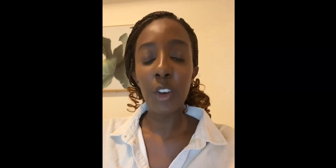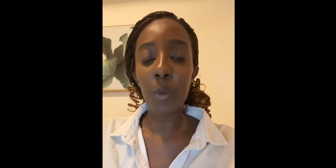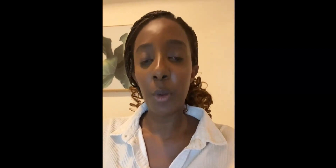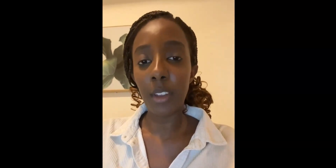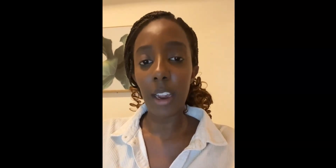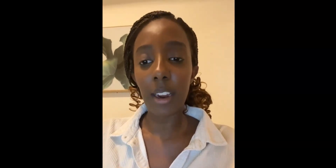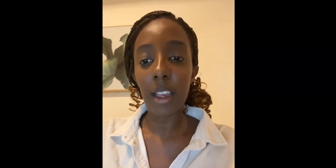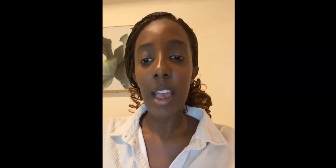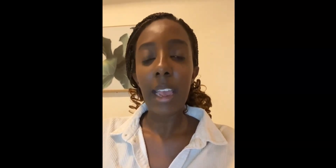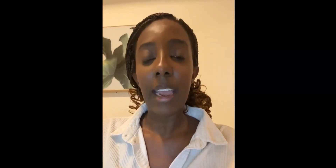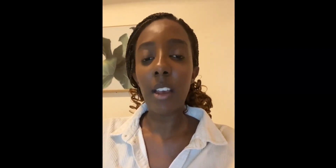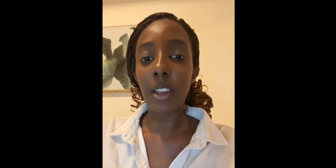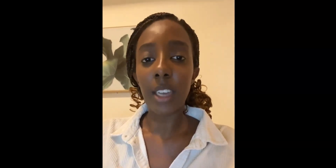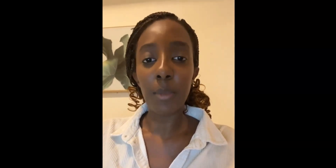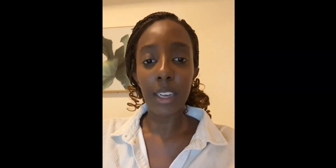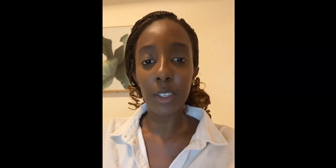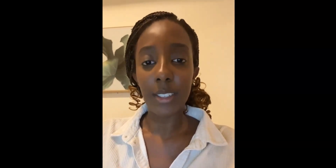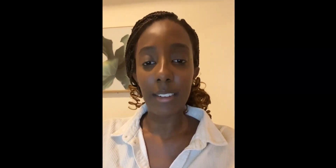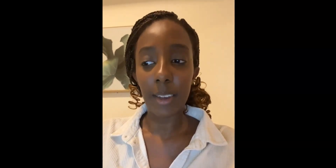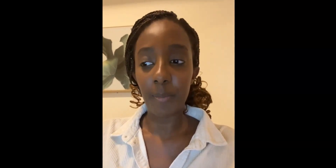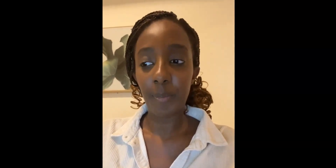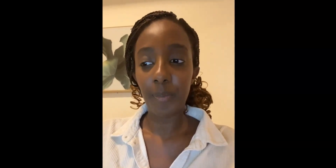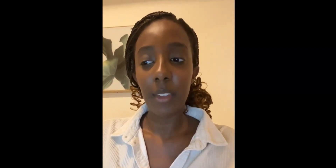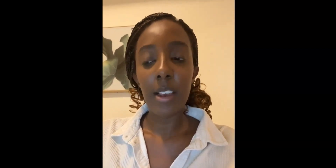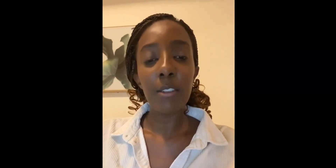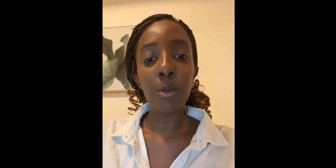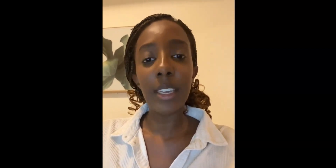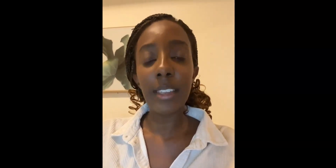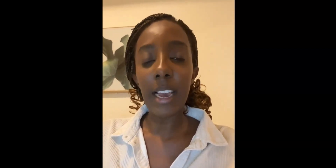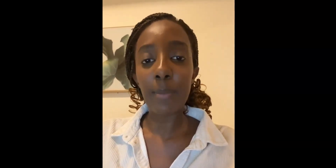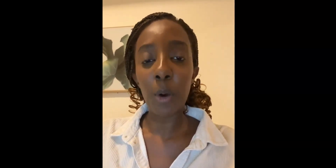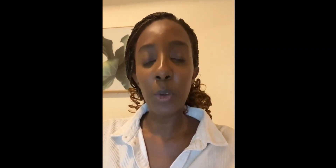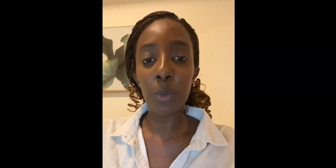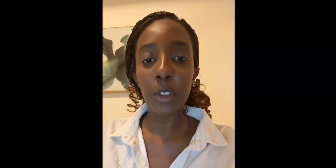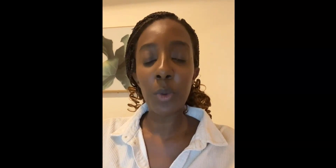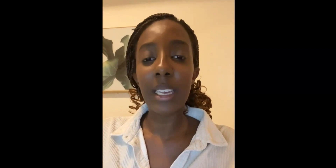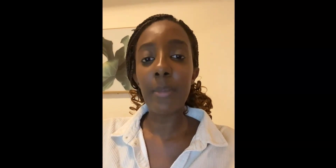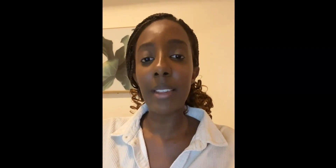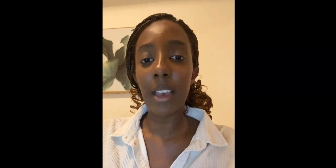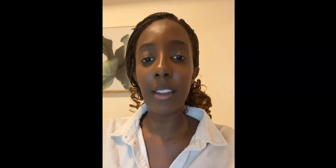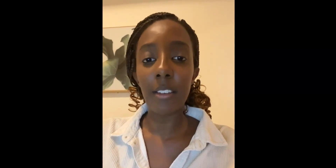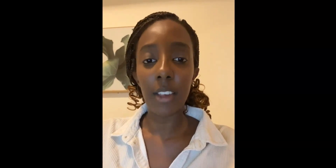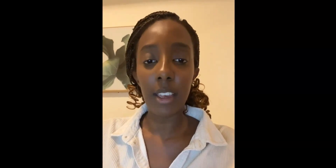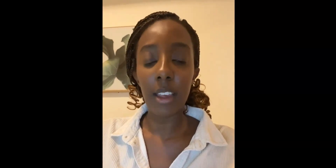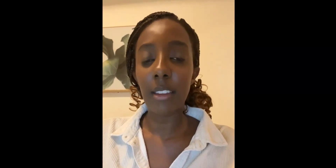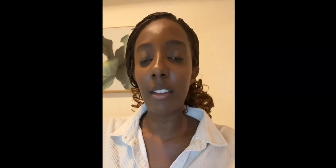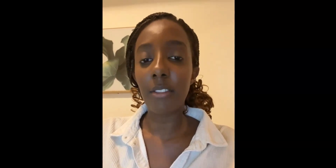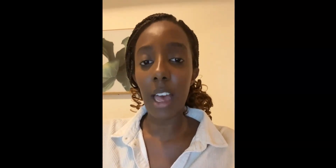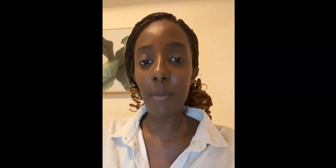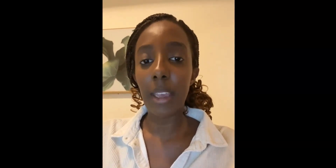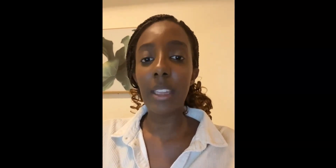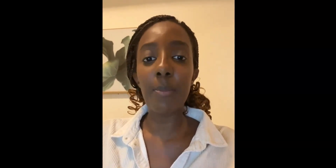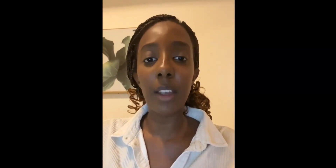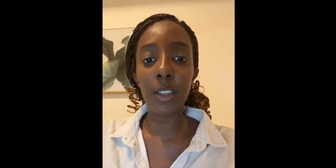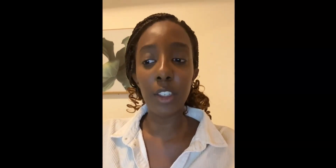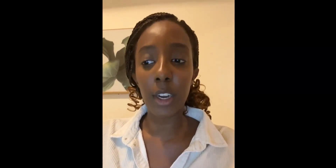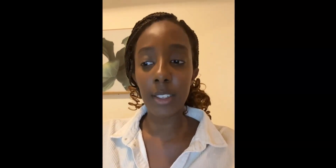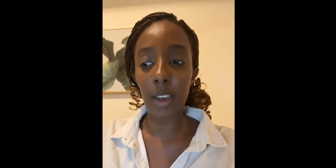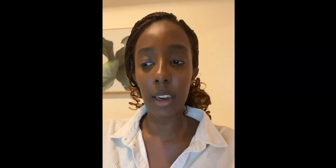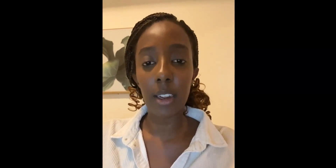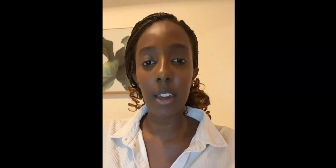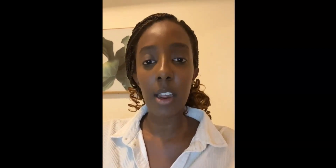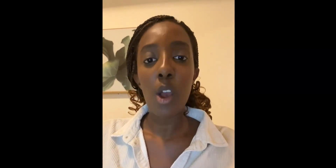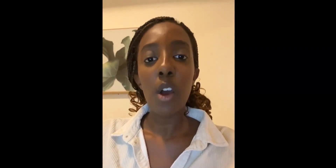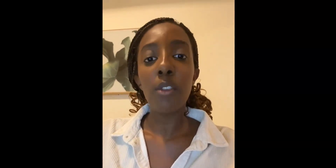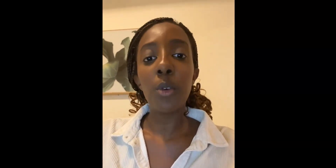familial, communautaire et dans l'ensemble de la société. Vous aidez à répondre aux besoins immédiats des filles, des femmes et des personnes de